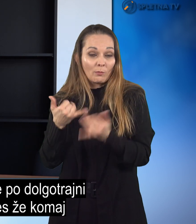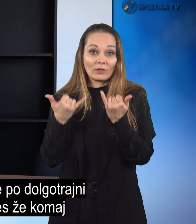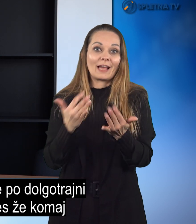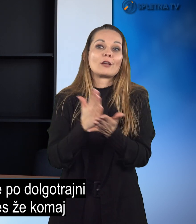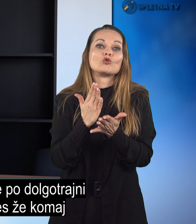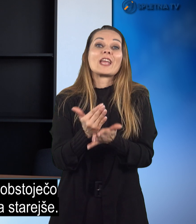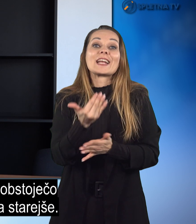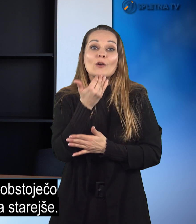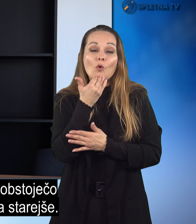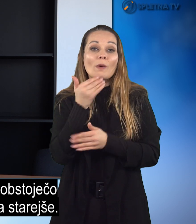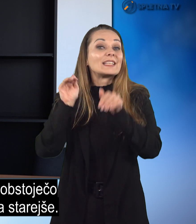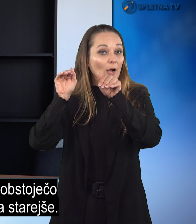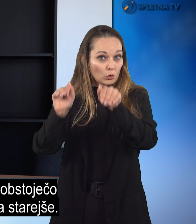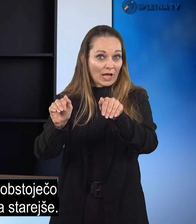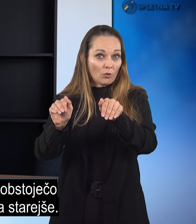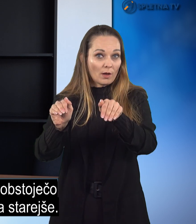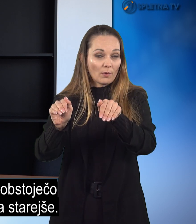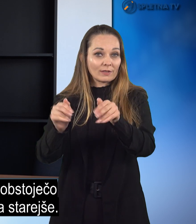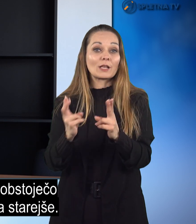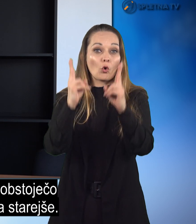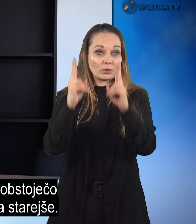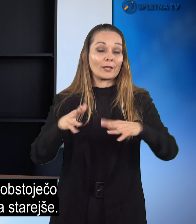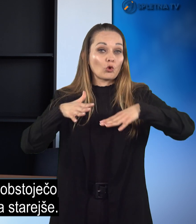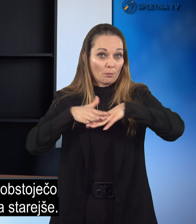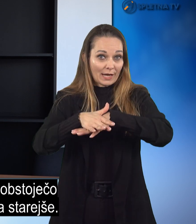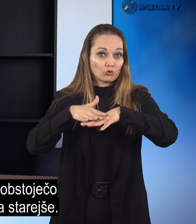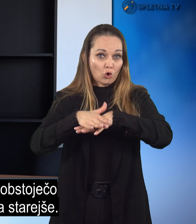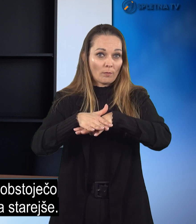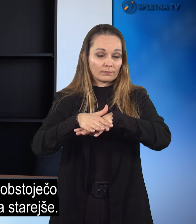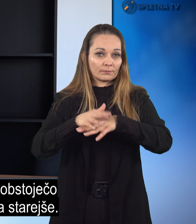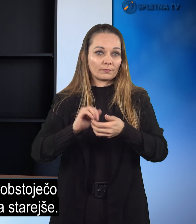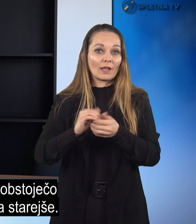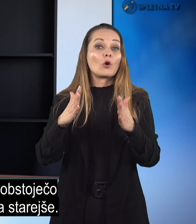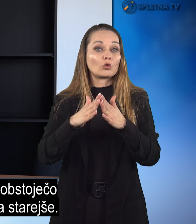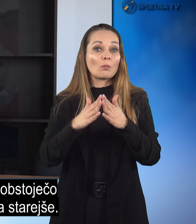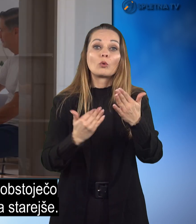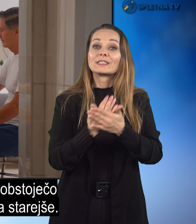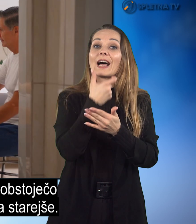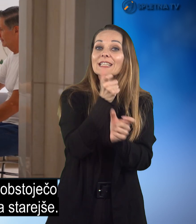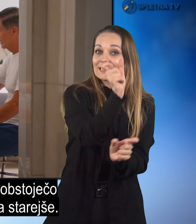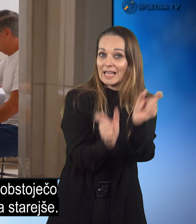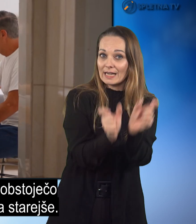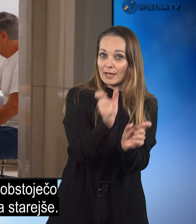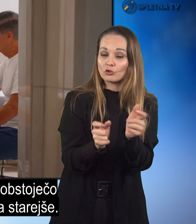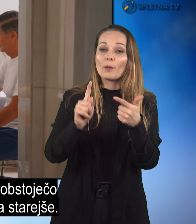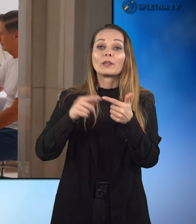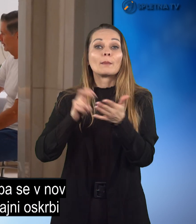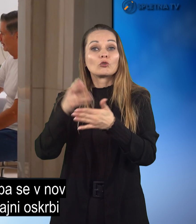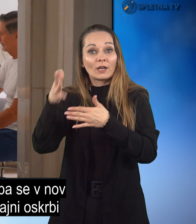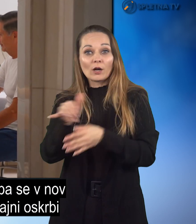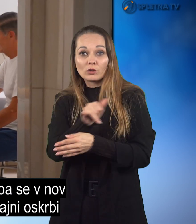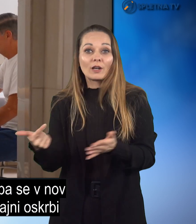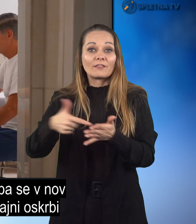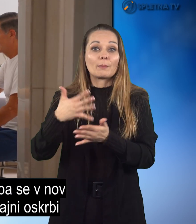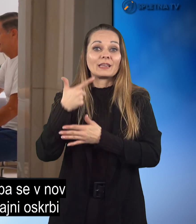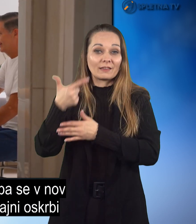vemo danes že komaj, ne, pravzaprav zagotavljamo z obstoječo mrežo domov za starejše. Potem pa na